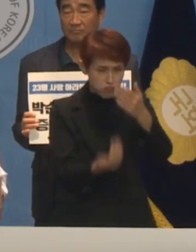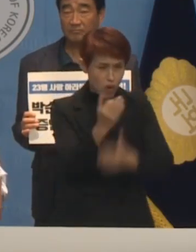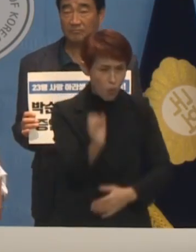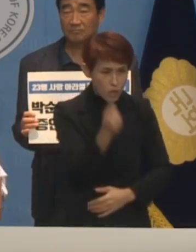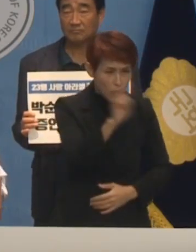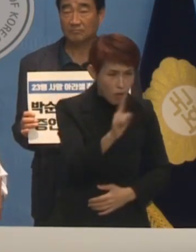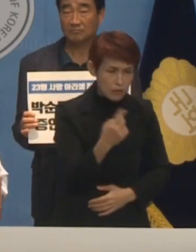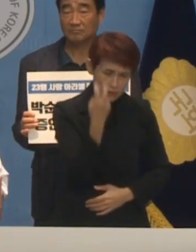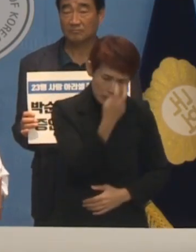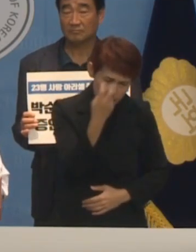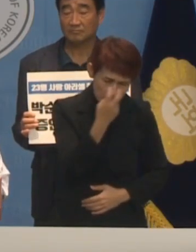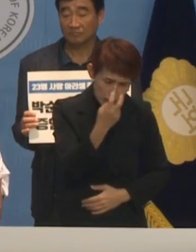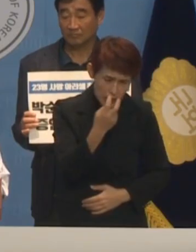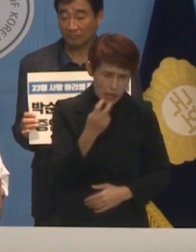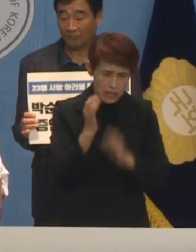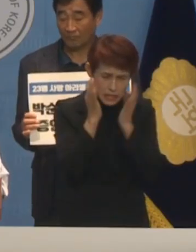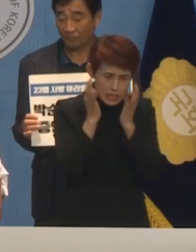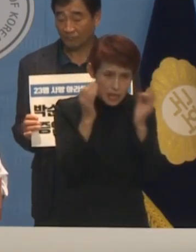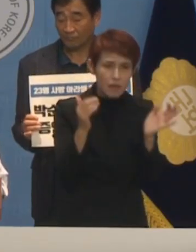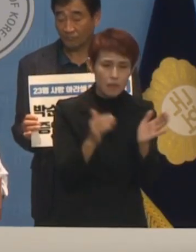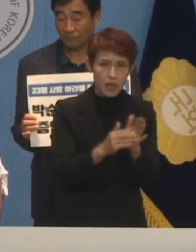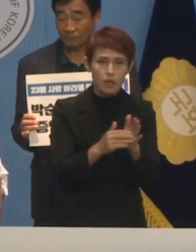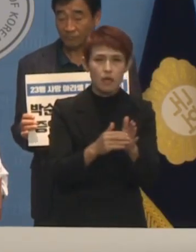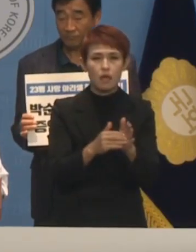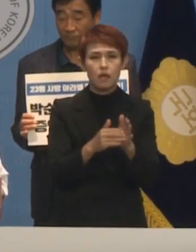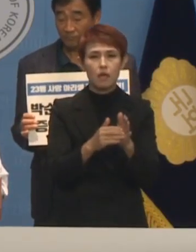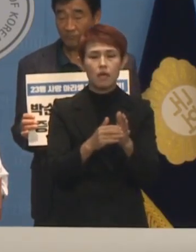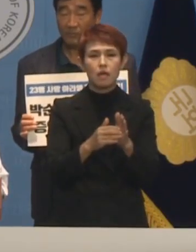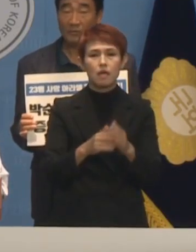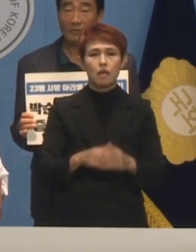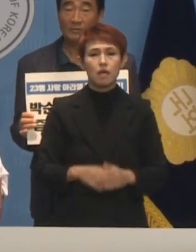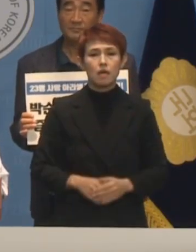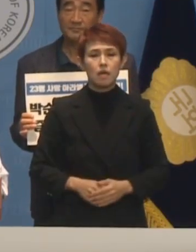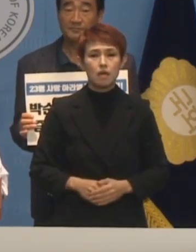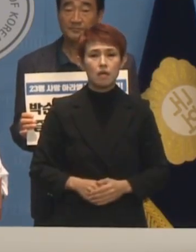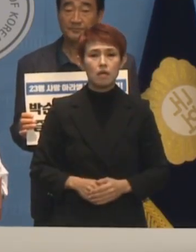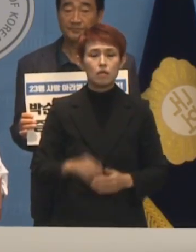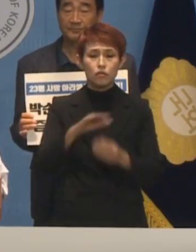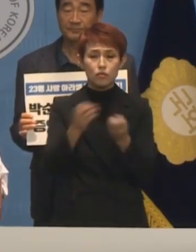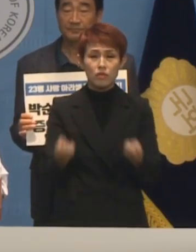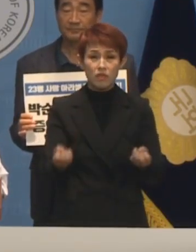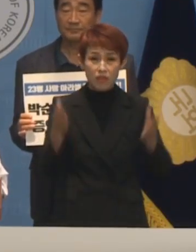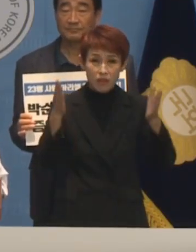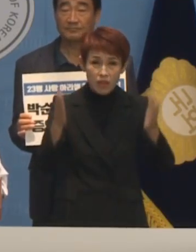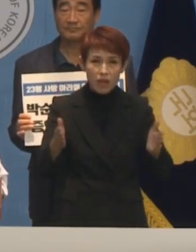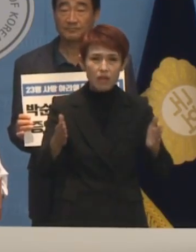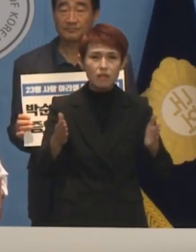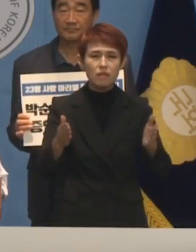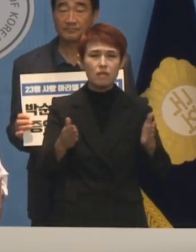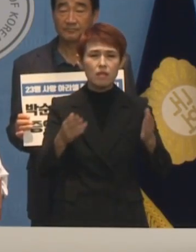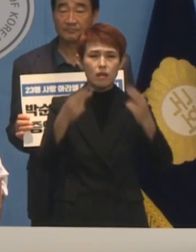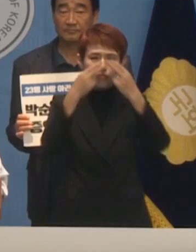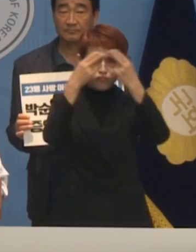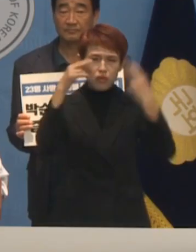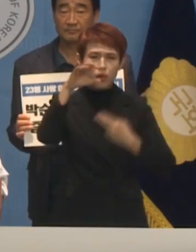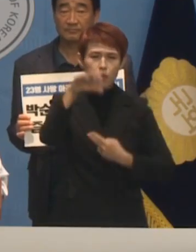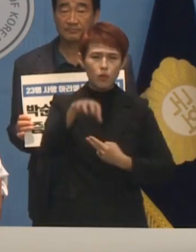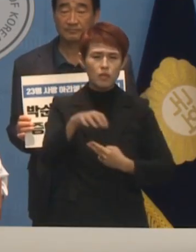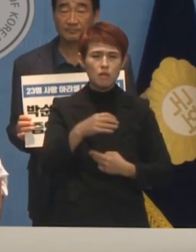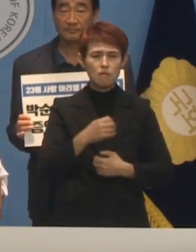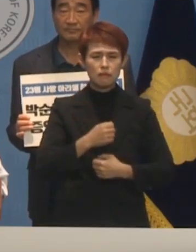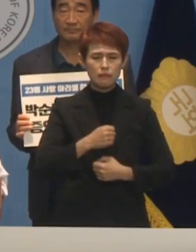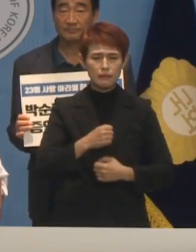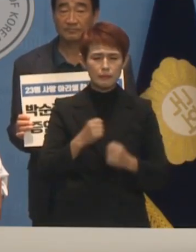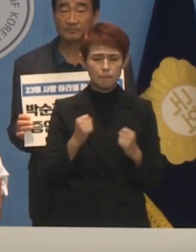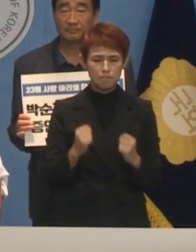그렇게 여름을 보내고 추석 명절을 화성시청 분향소 앞에서 보내며 다시는 볼 수 없고 만질 수 없는 가족을